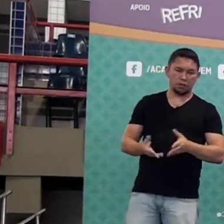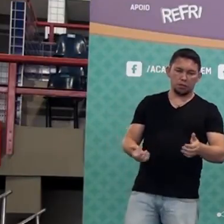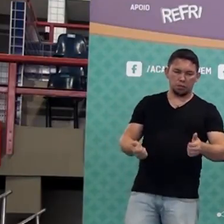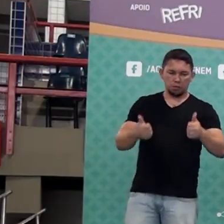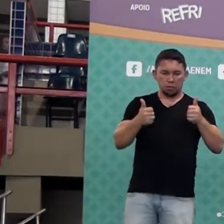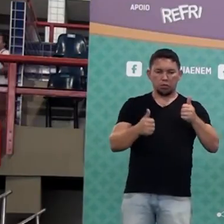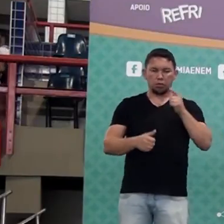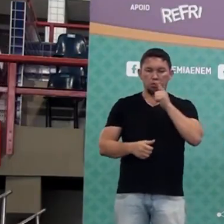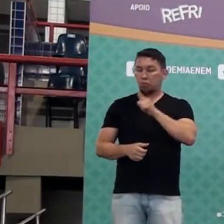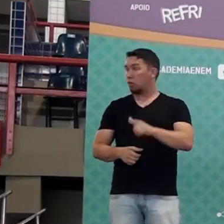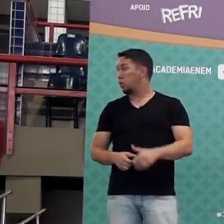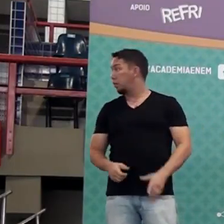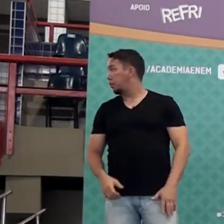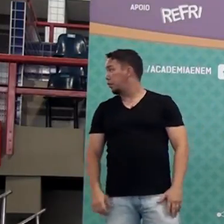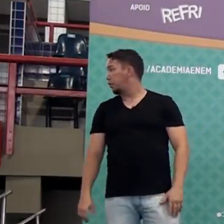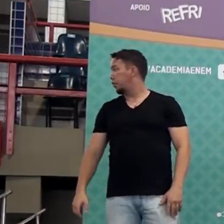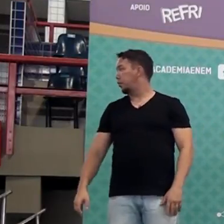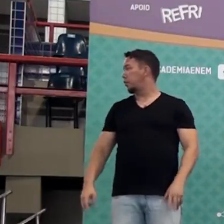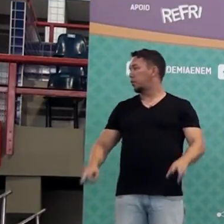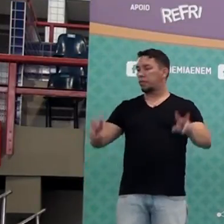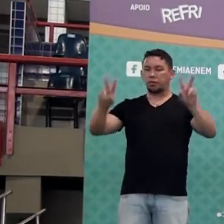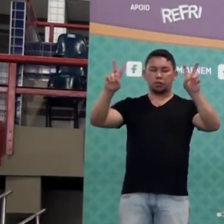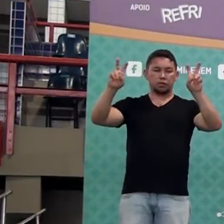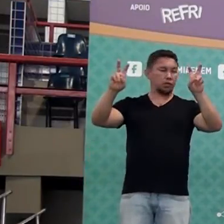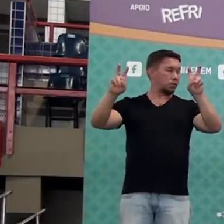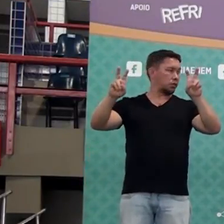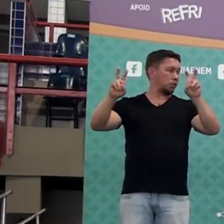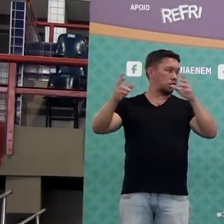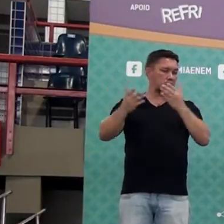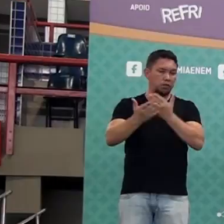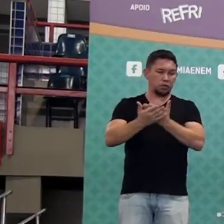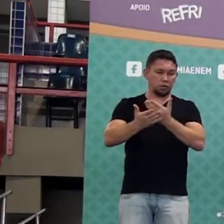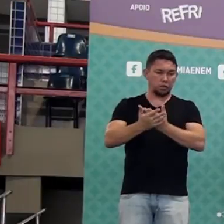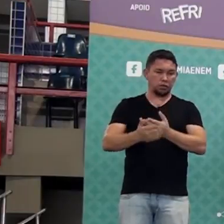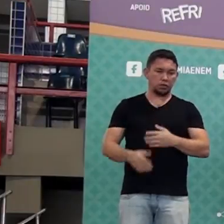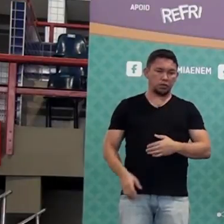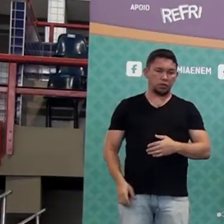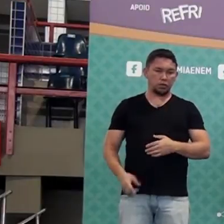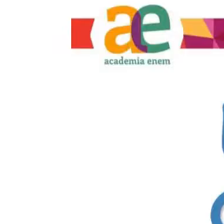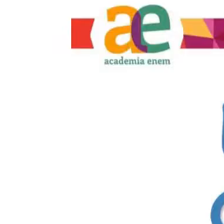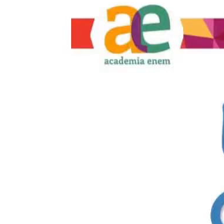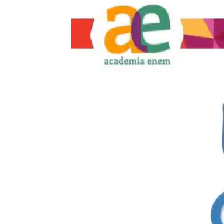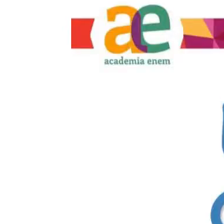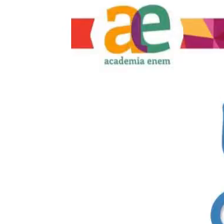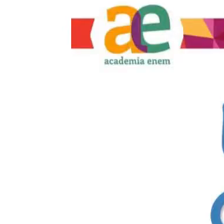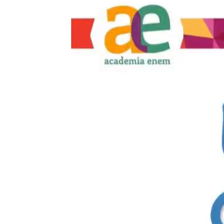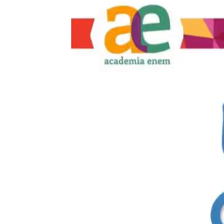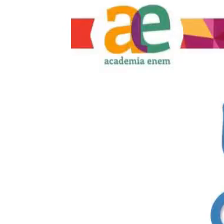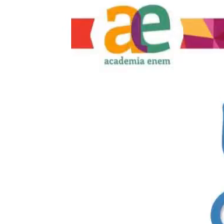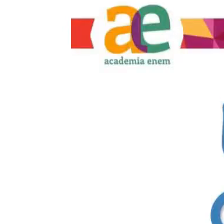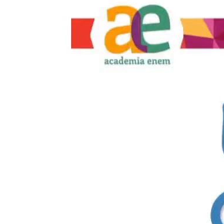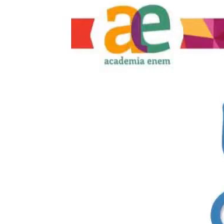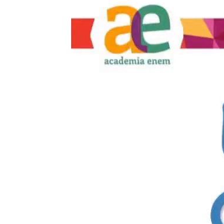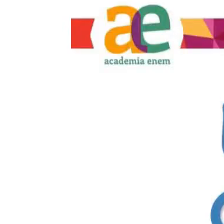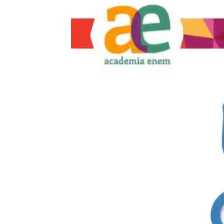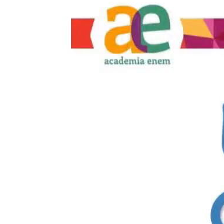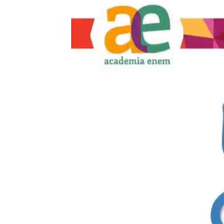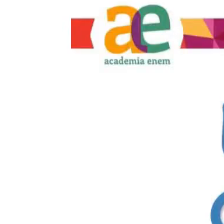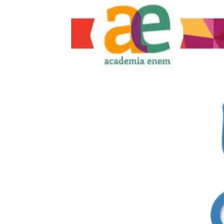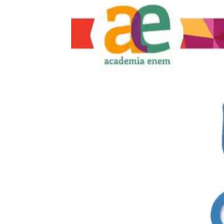Opa, tá aqui, deu certo. O assunto da nossa aula é energias químicas no cotidiano, tá?